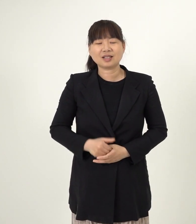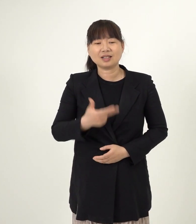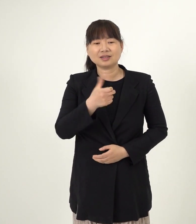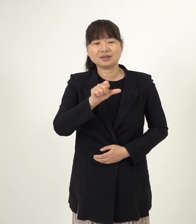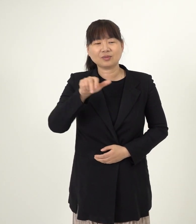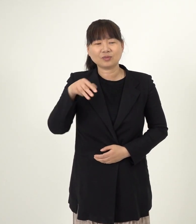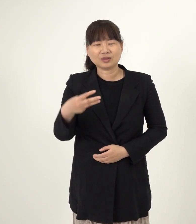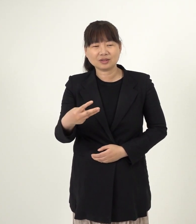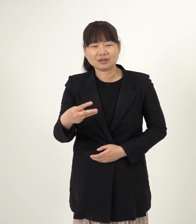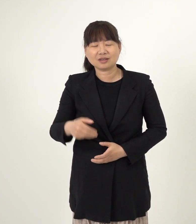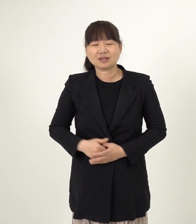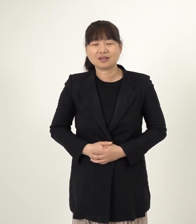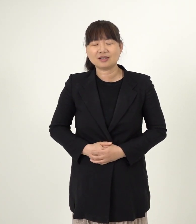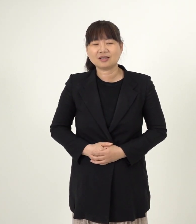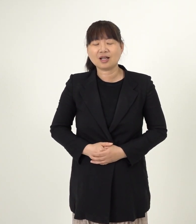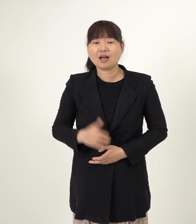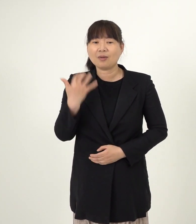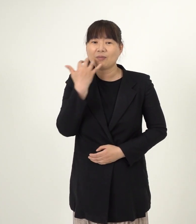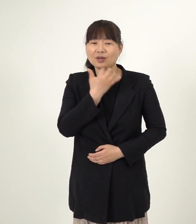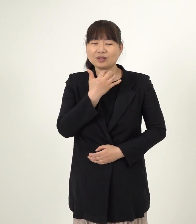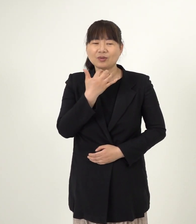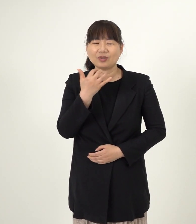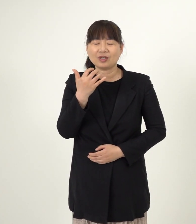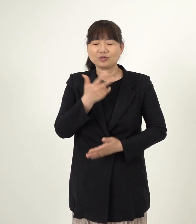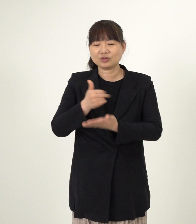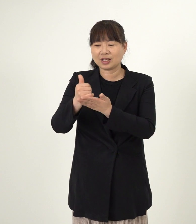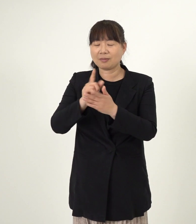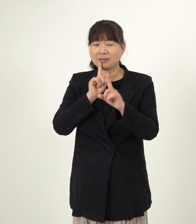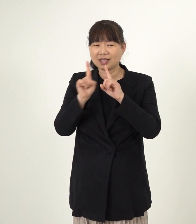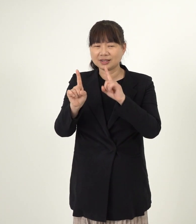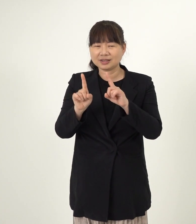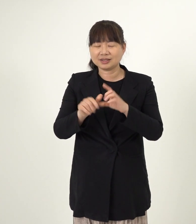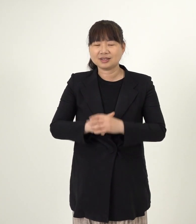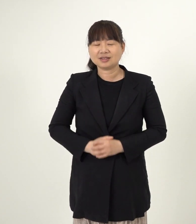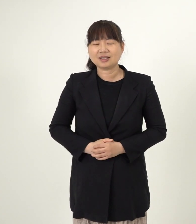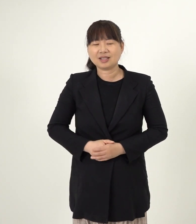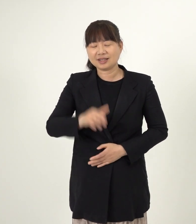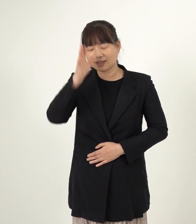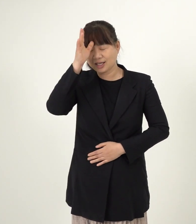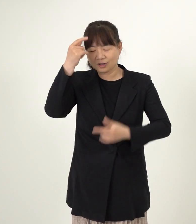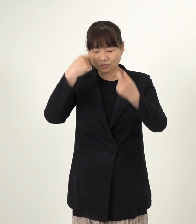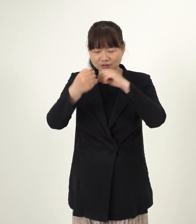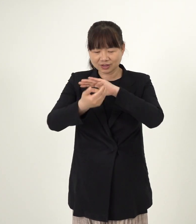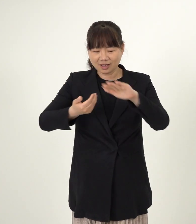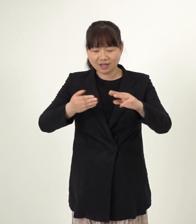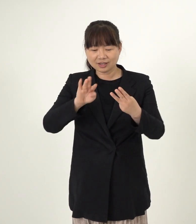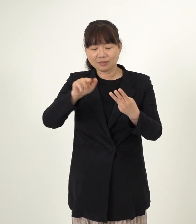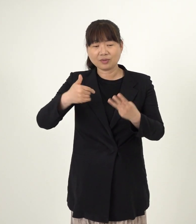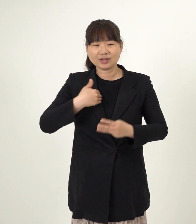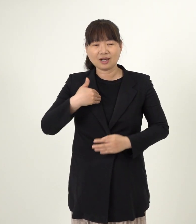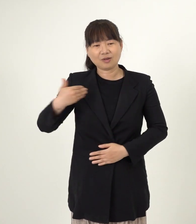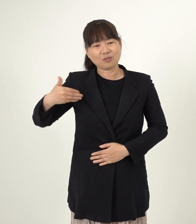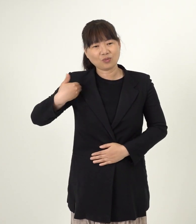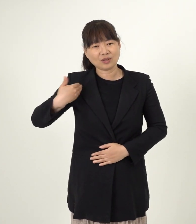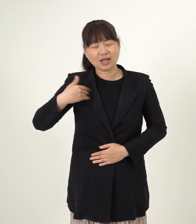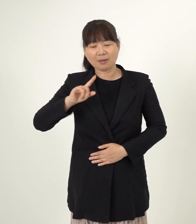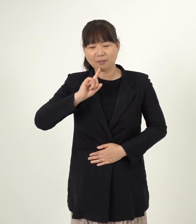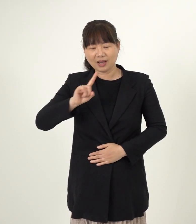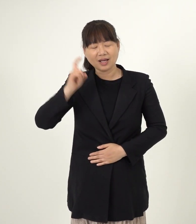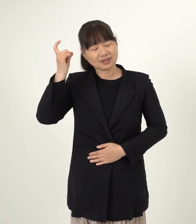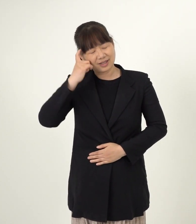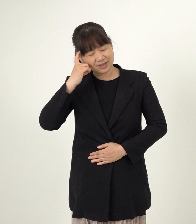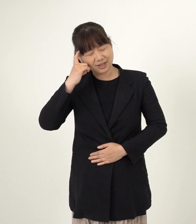75절. 이에 베드로가 주의 말씀에 닭울기 전에 네가 3번 나를 부인하리라